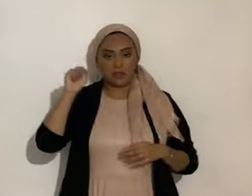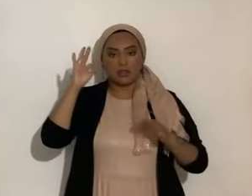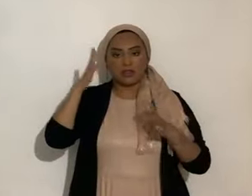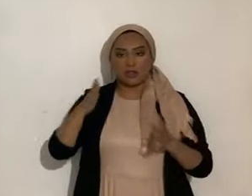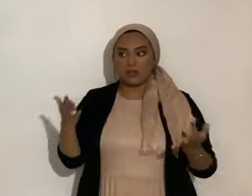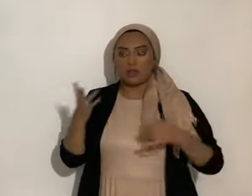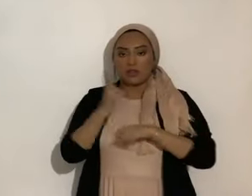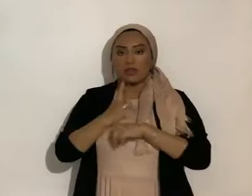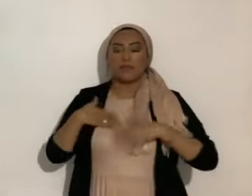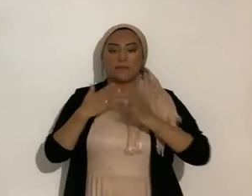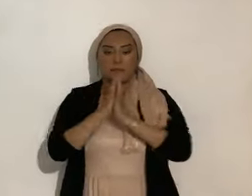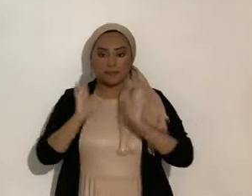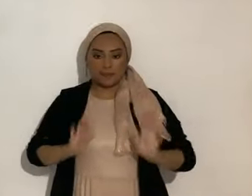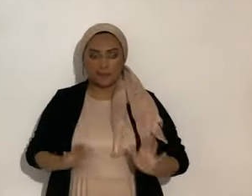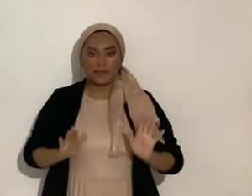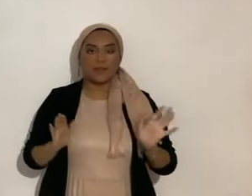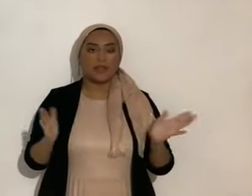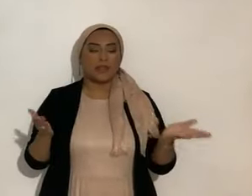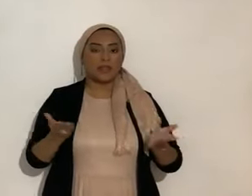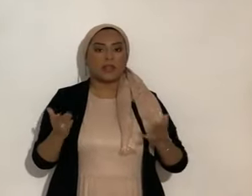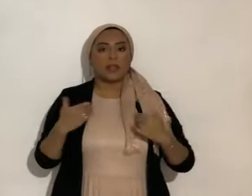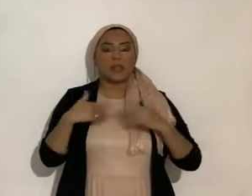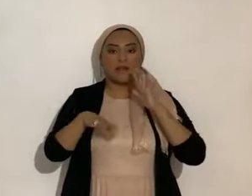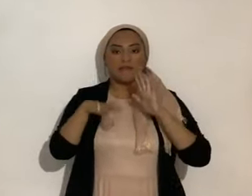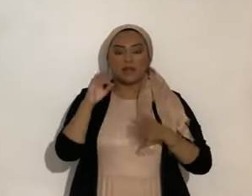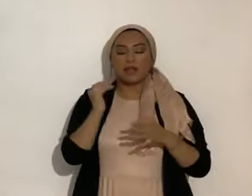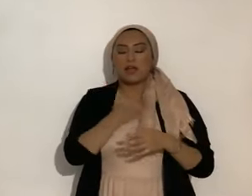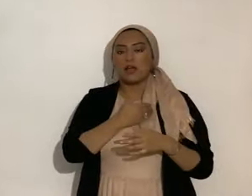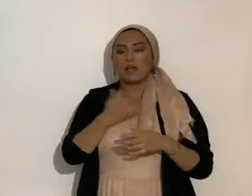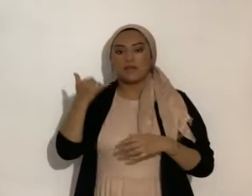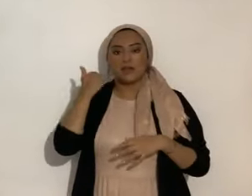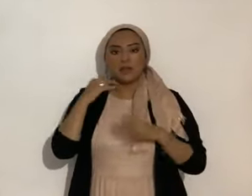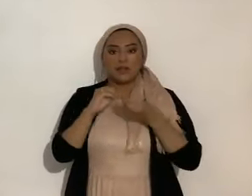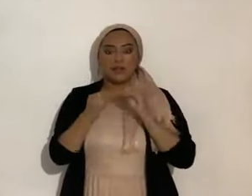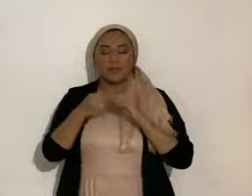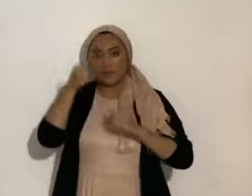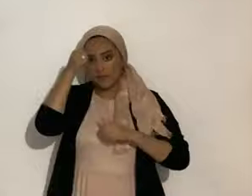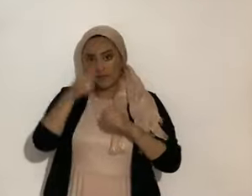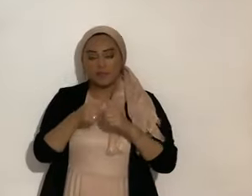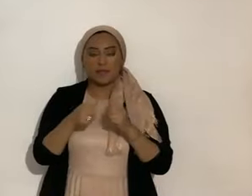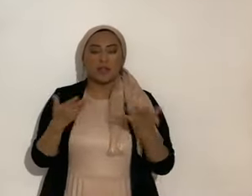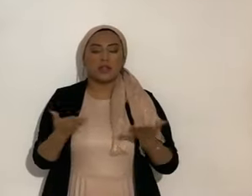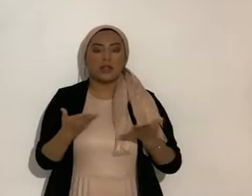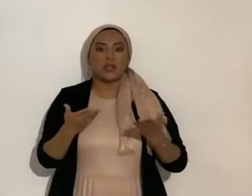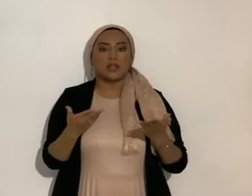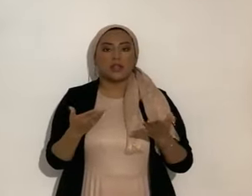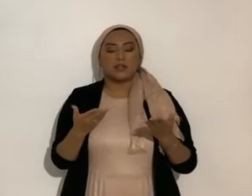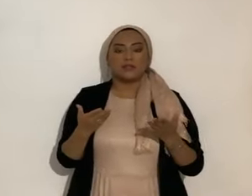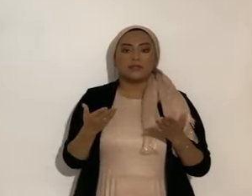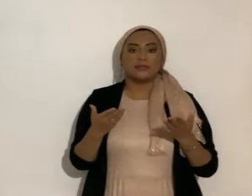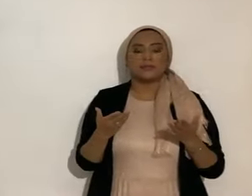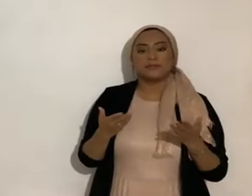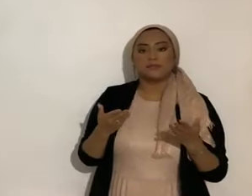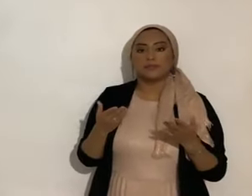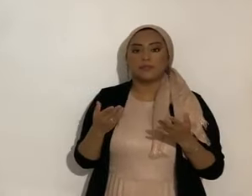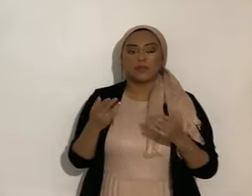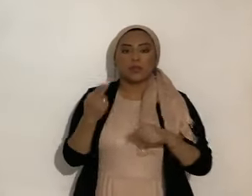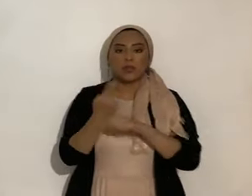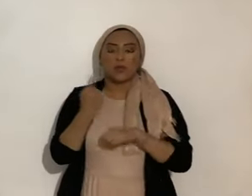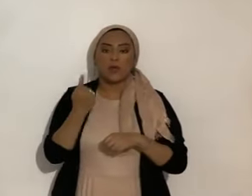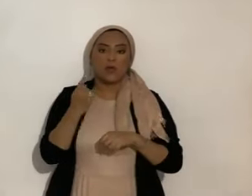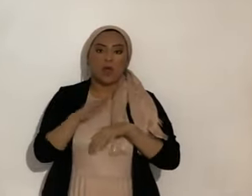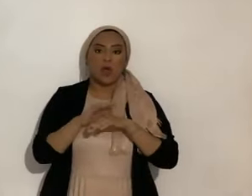Paz. En este momento van a ir apareciendo los números de teléfono. Recuerden que no tenemos ahorita teléfonos fijos. Se está contestando